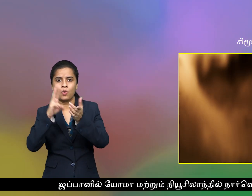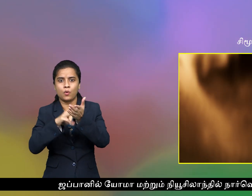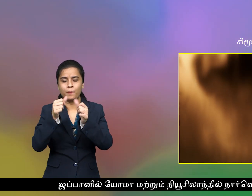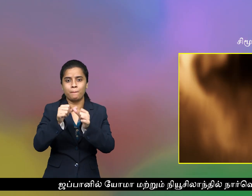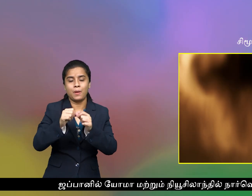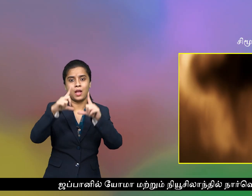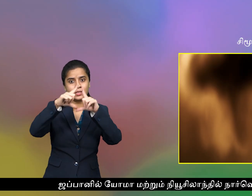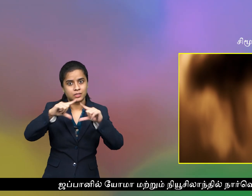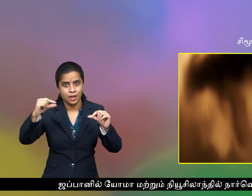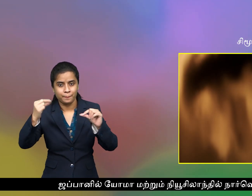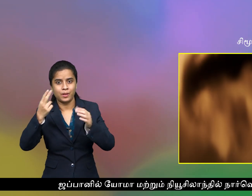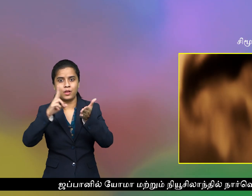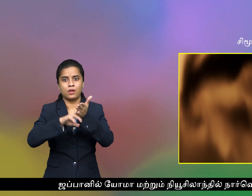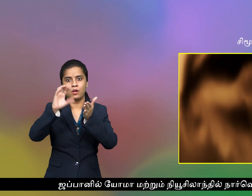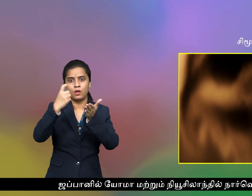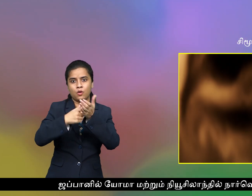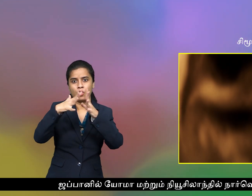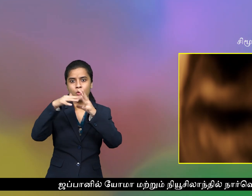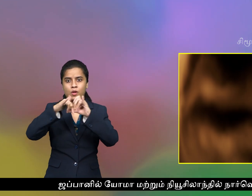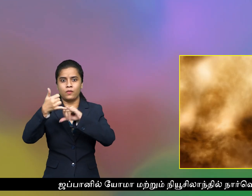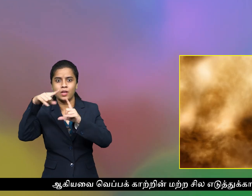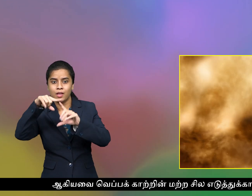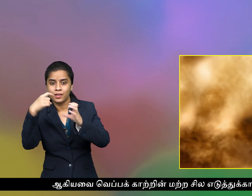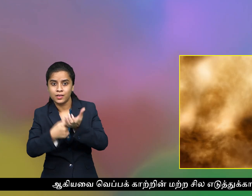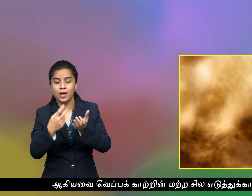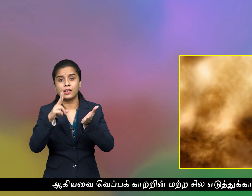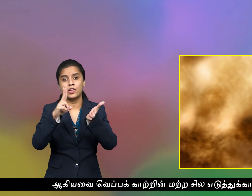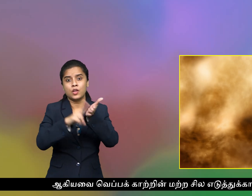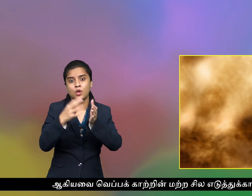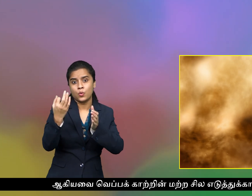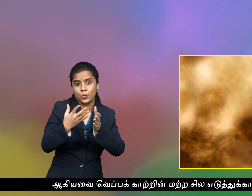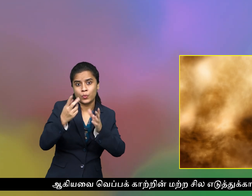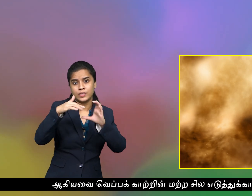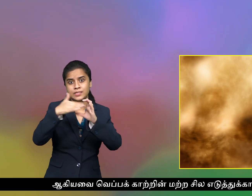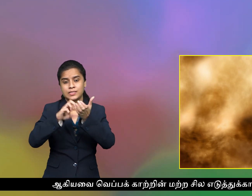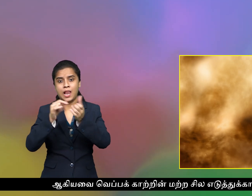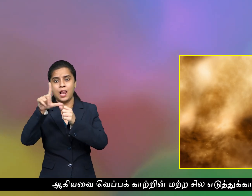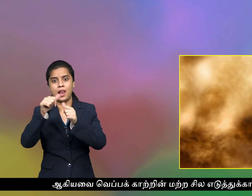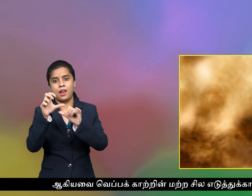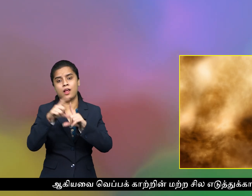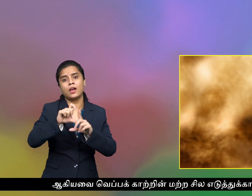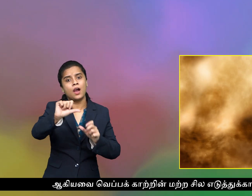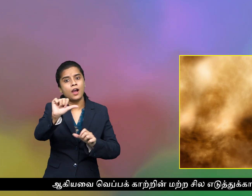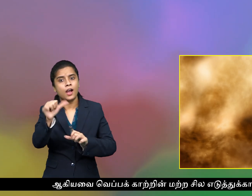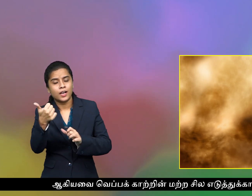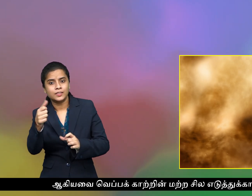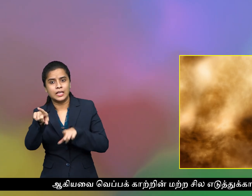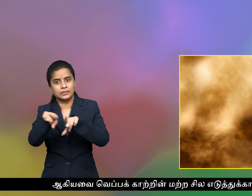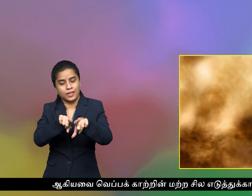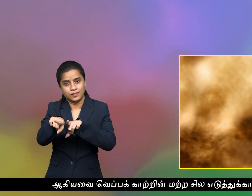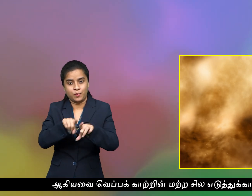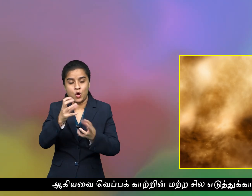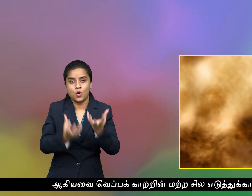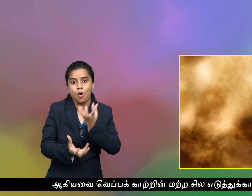ஜப்பானில் யோமா மற்றும் நியூசிலாந்தில் நார்வெஸ்டர் ஆகியவை வெப்ப காற்றின் மற்ற சில